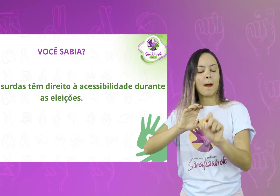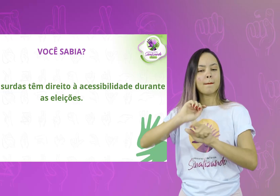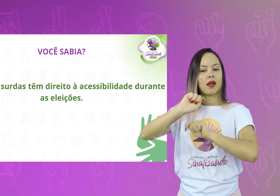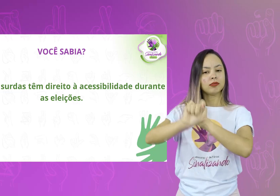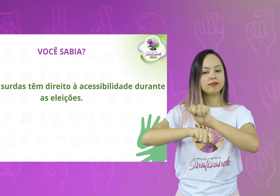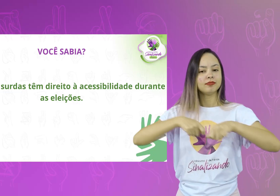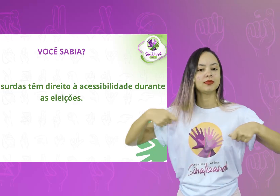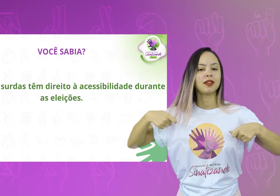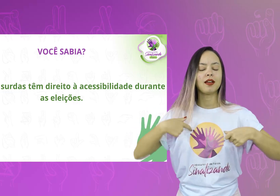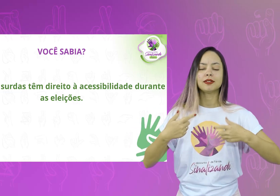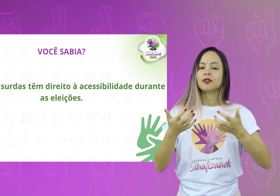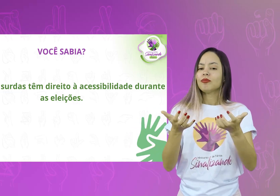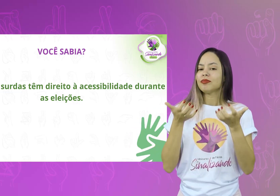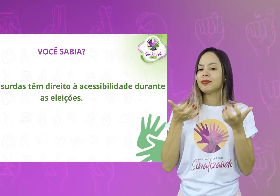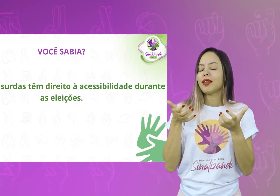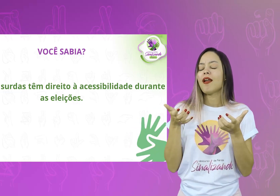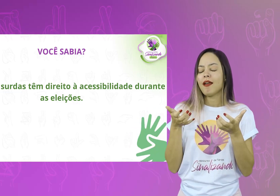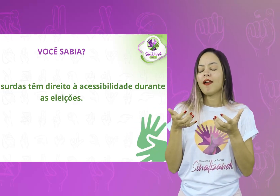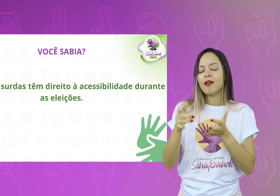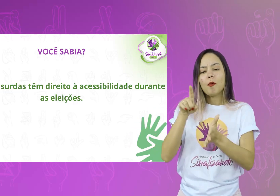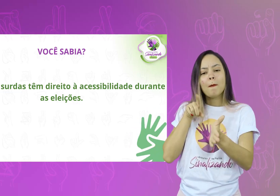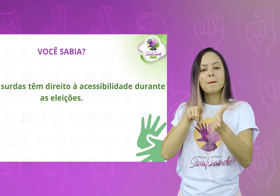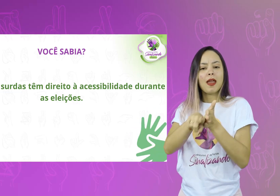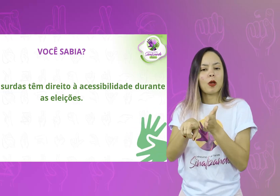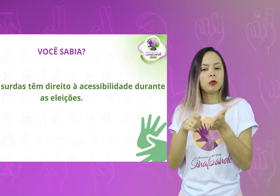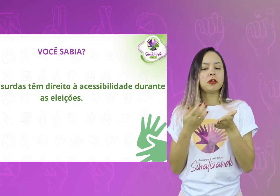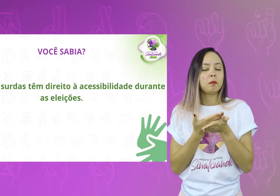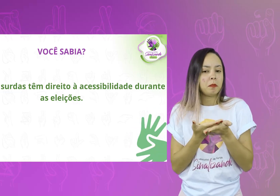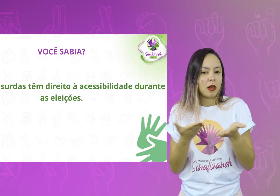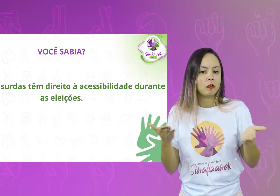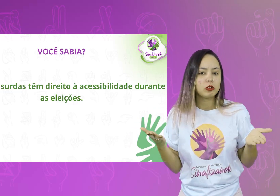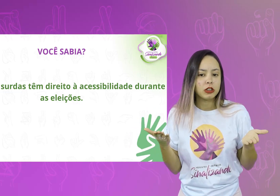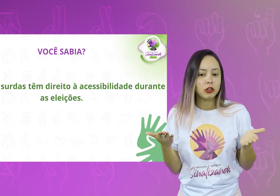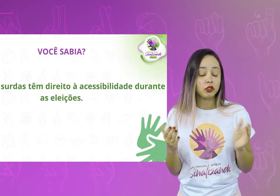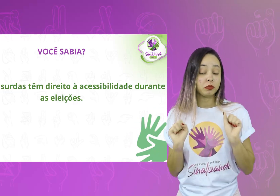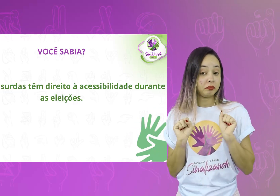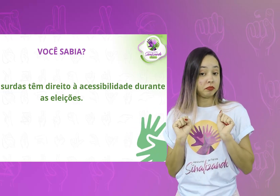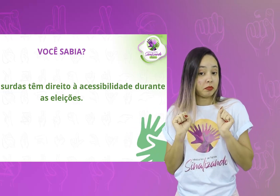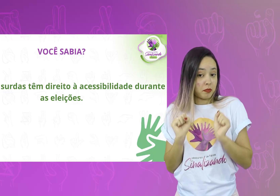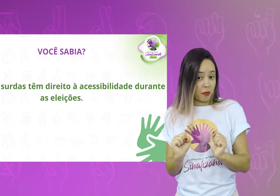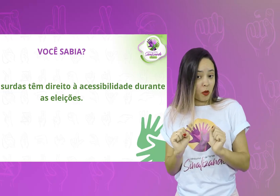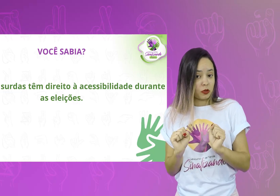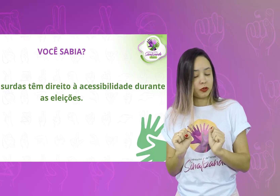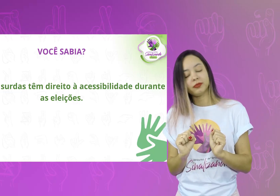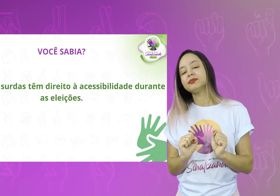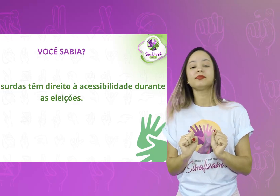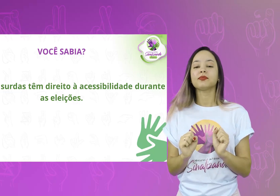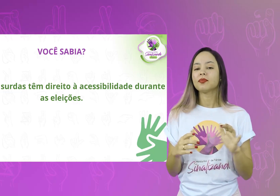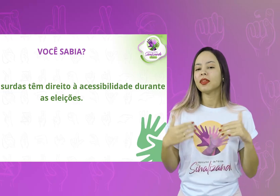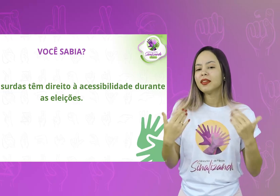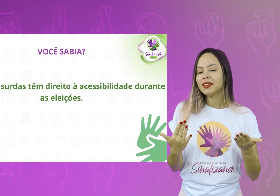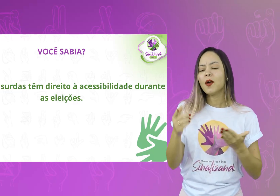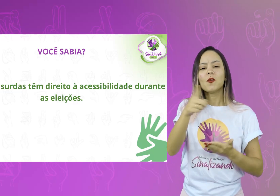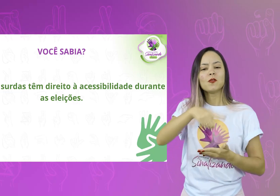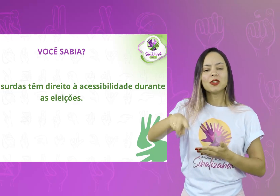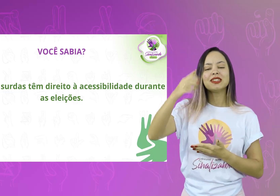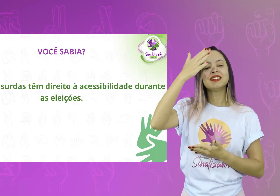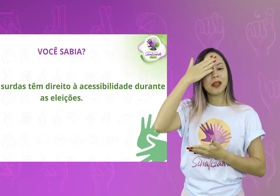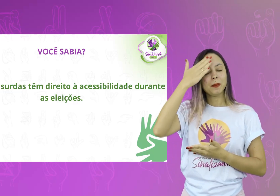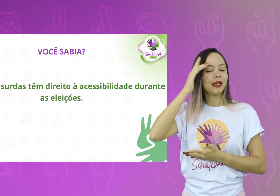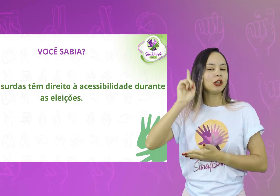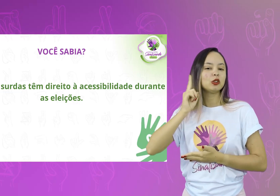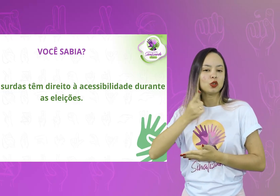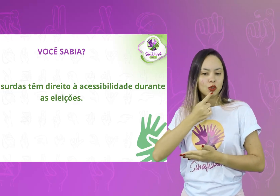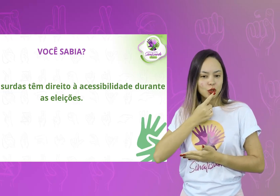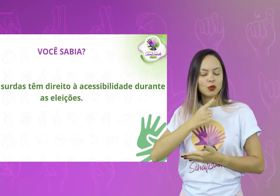E antes de iniciar com o vocabulário, eu queria fazer uma provocação para vocês. Posso?